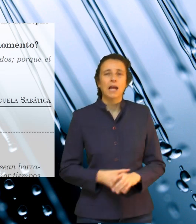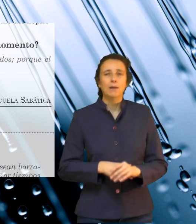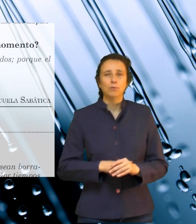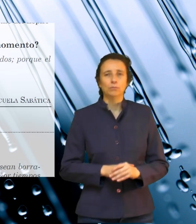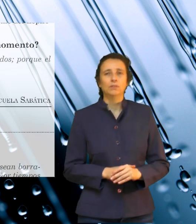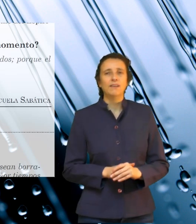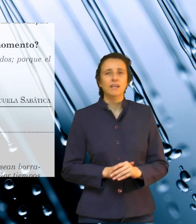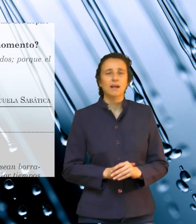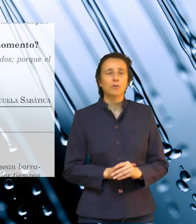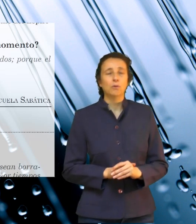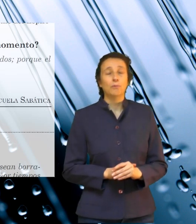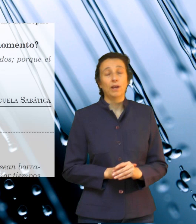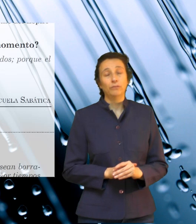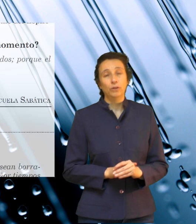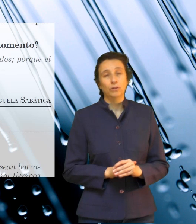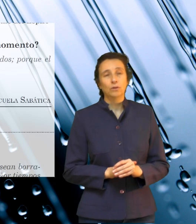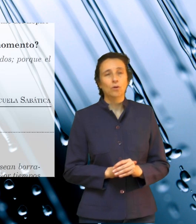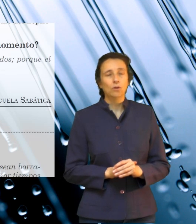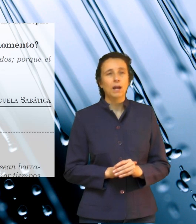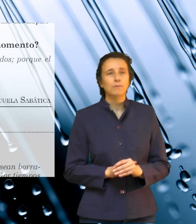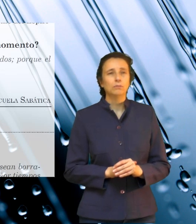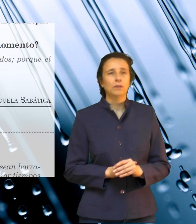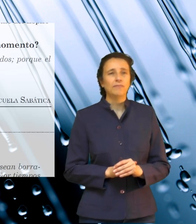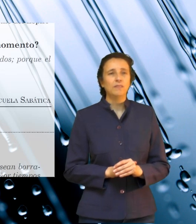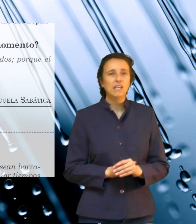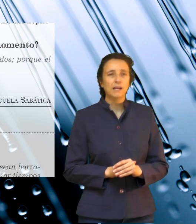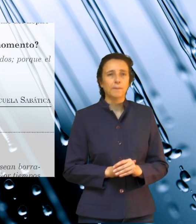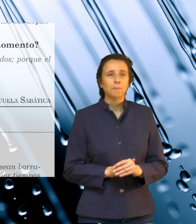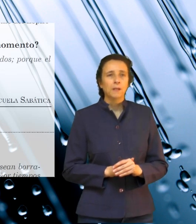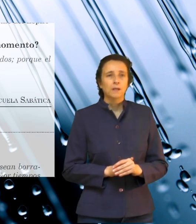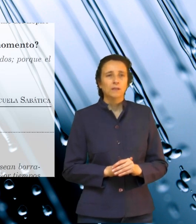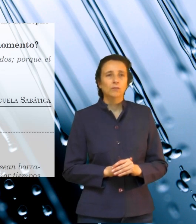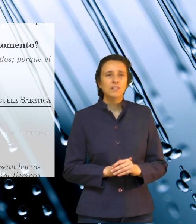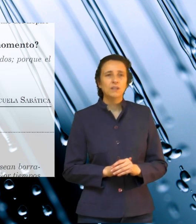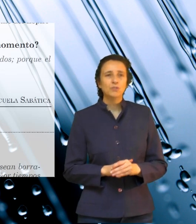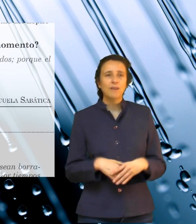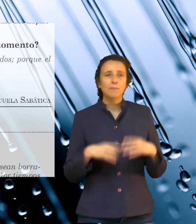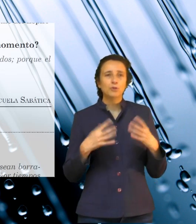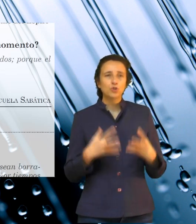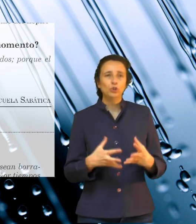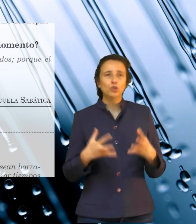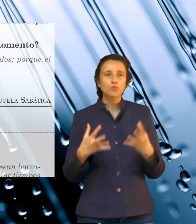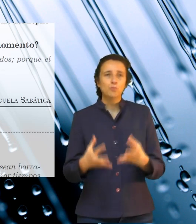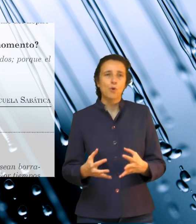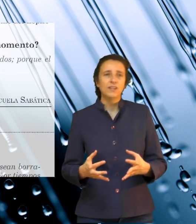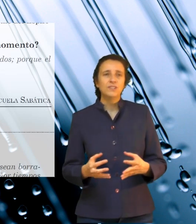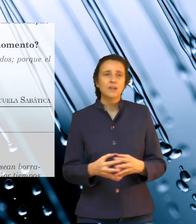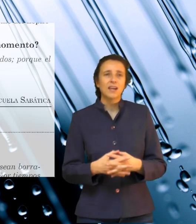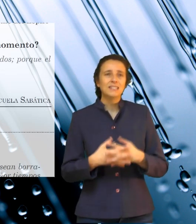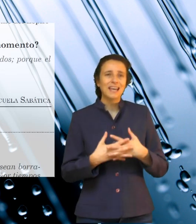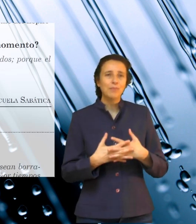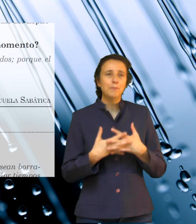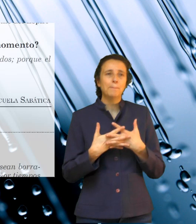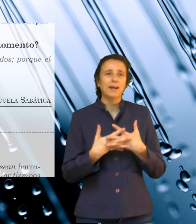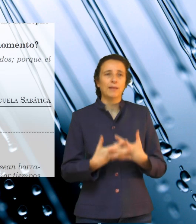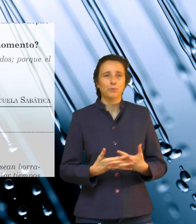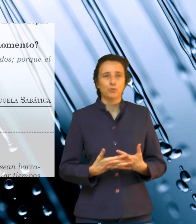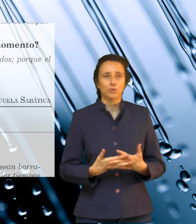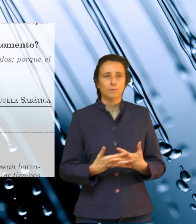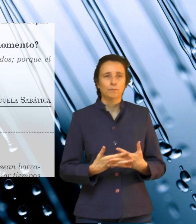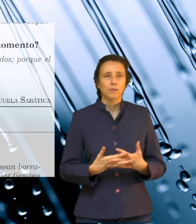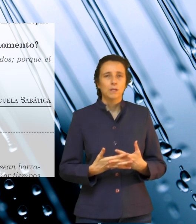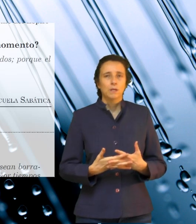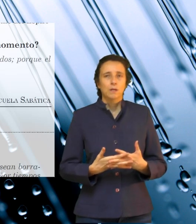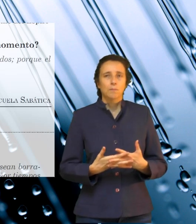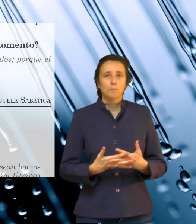rendida a la voluntad y a la colaboración con la voluntad divina. Entonces se nos habla, vosotros pues, estad